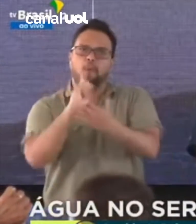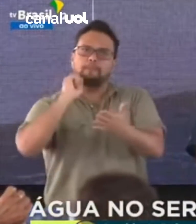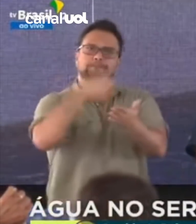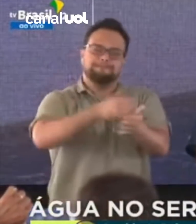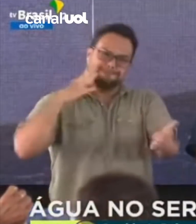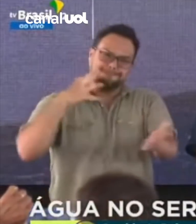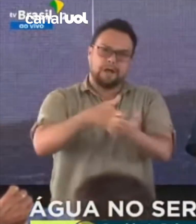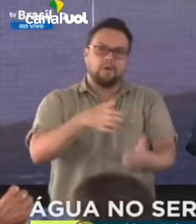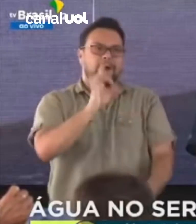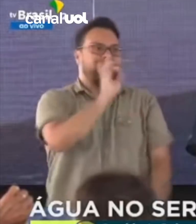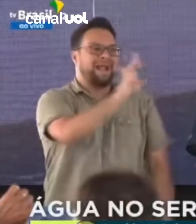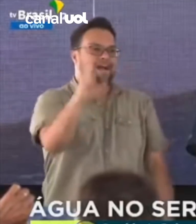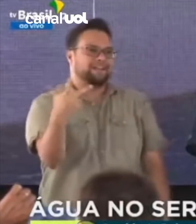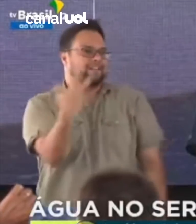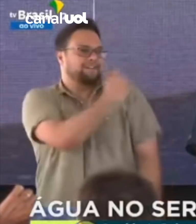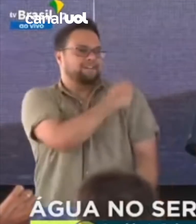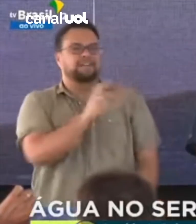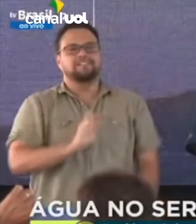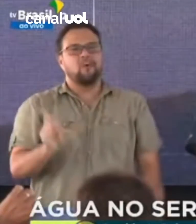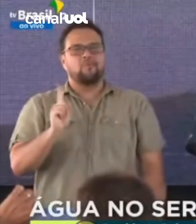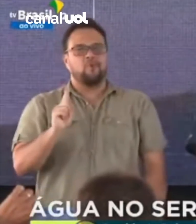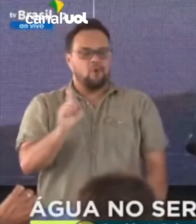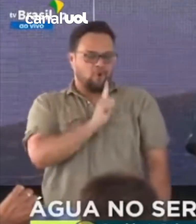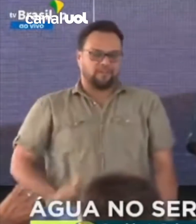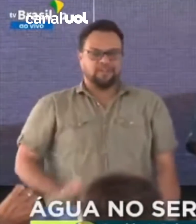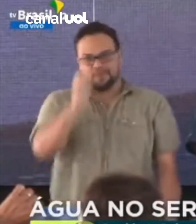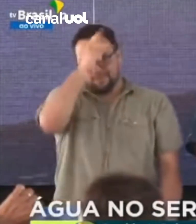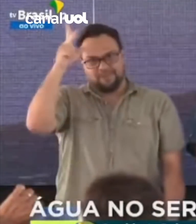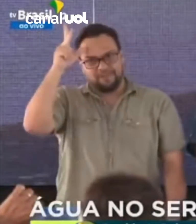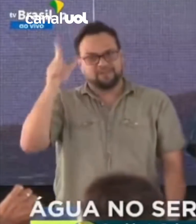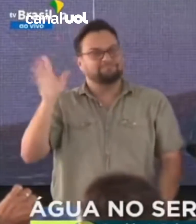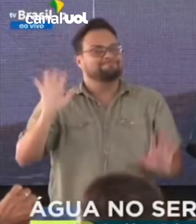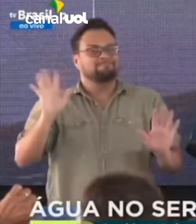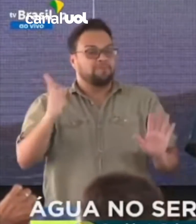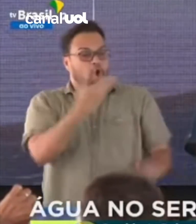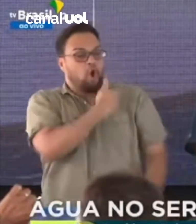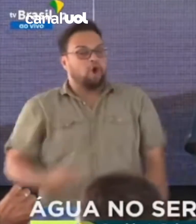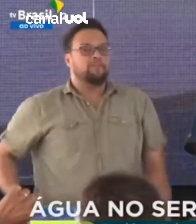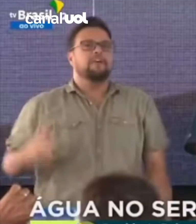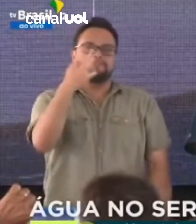Brasil. Não foi governador nem prefeito que comprou a vacina, foi o governo federal.